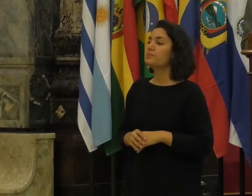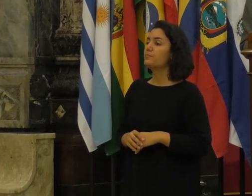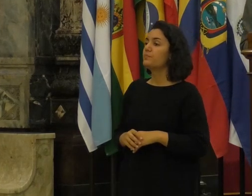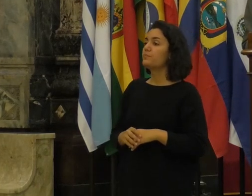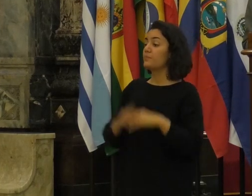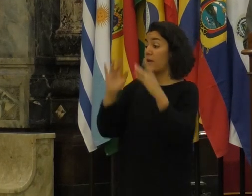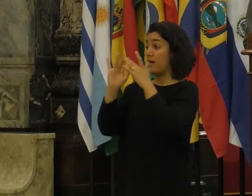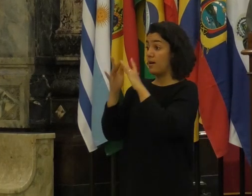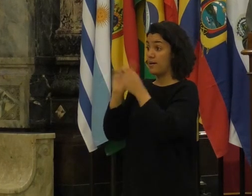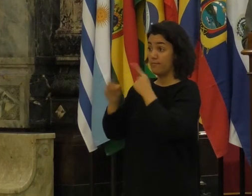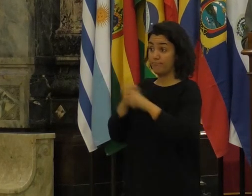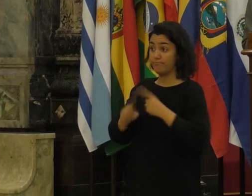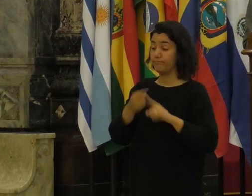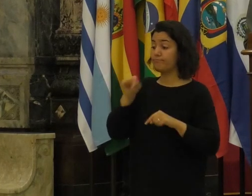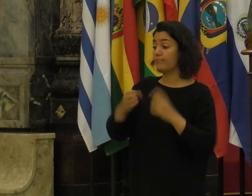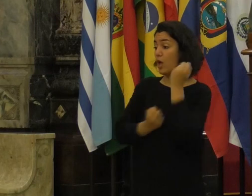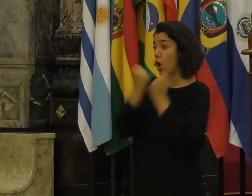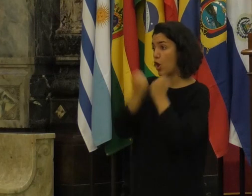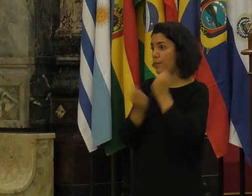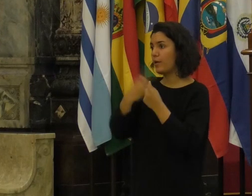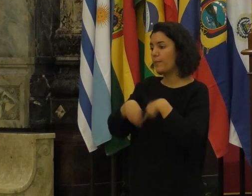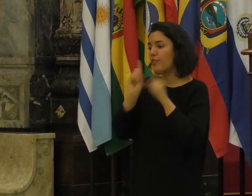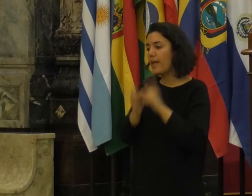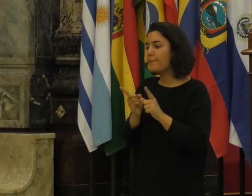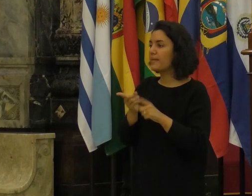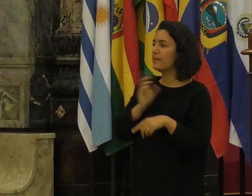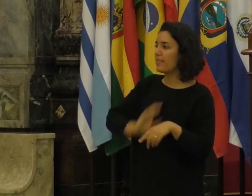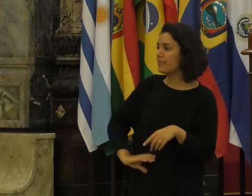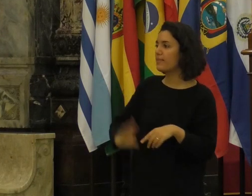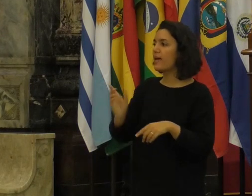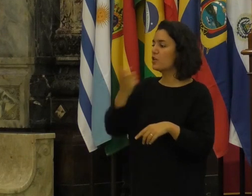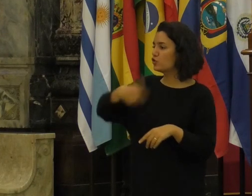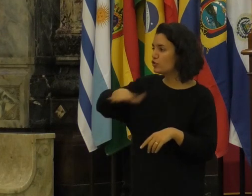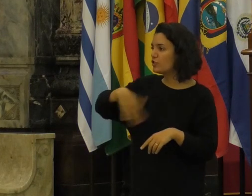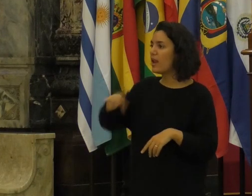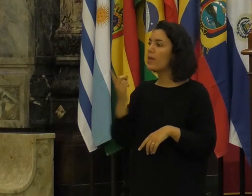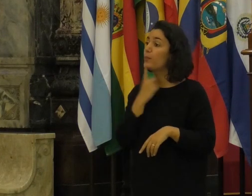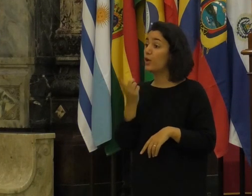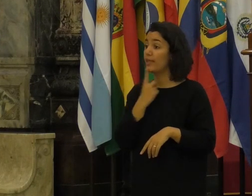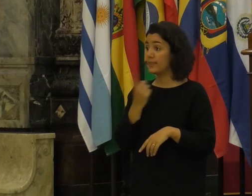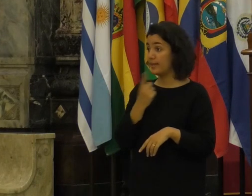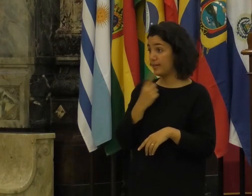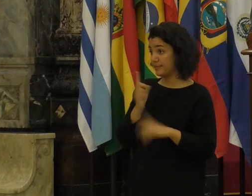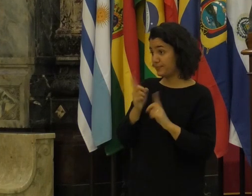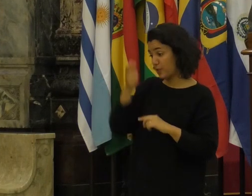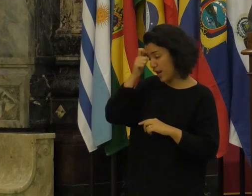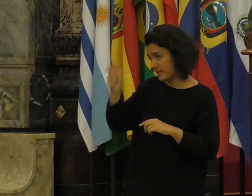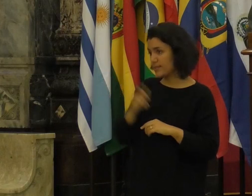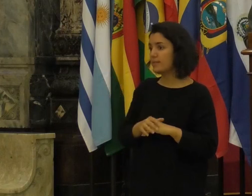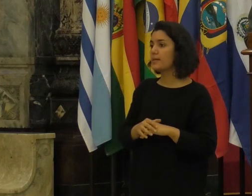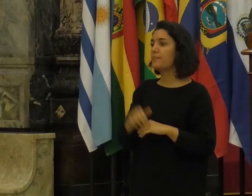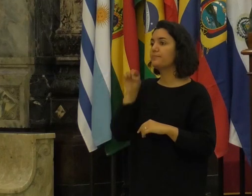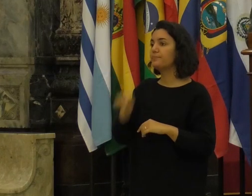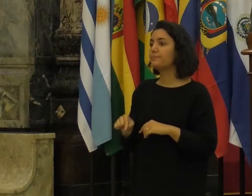conectadas con lo económico, pero también con factores sociales y de políticas en relación con la ciencia, se aprecia